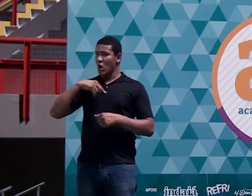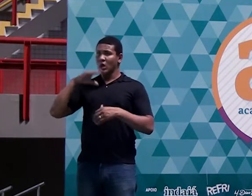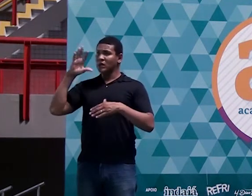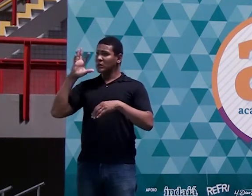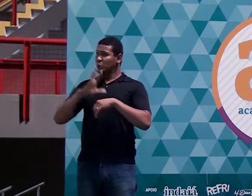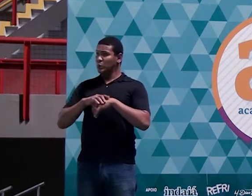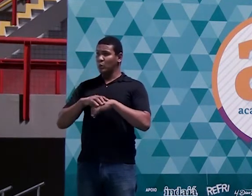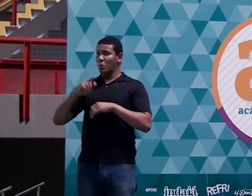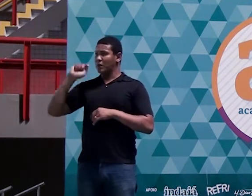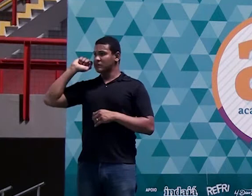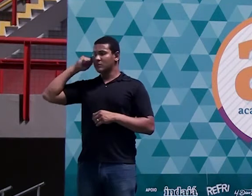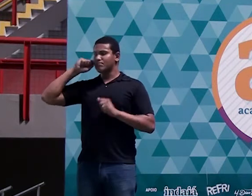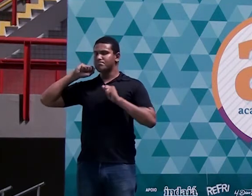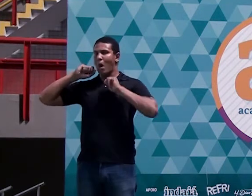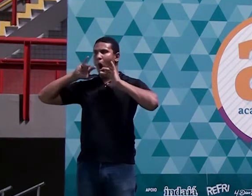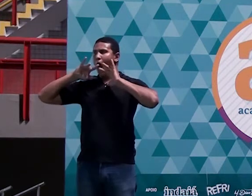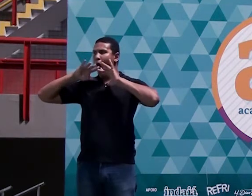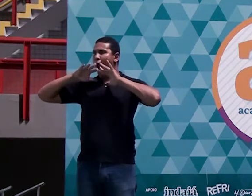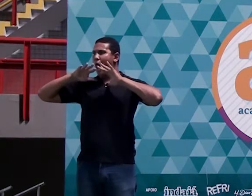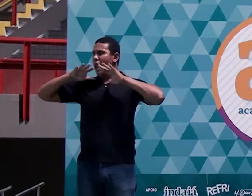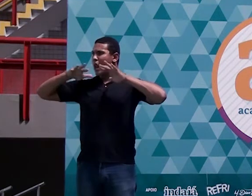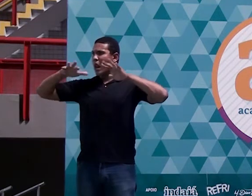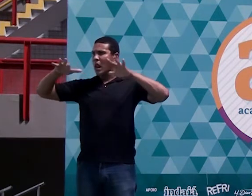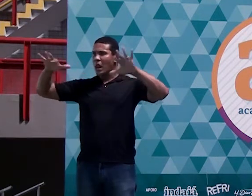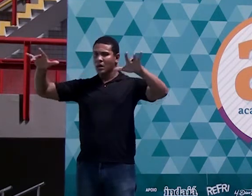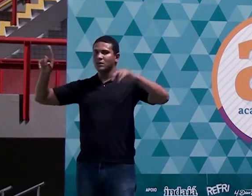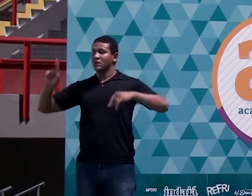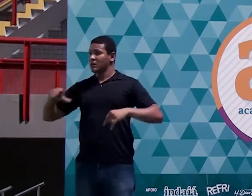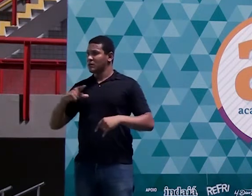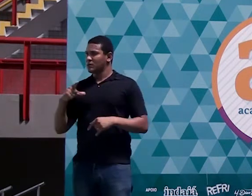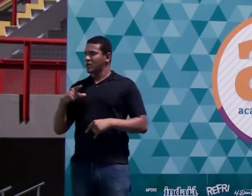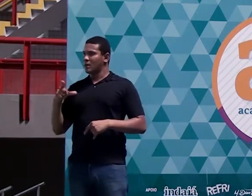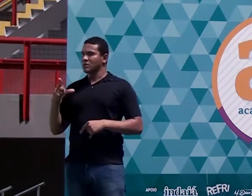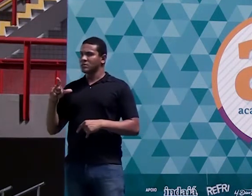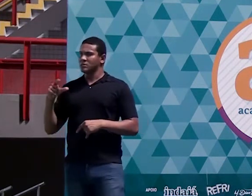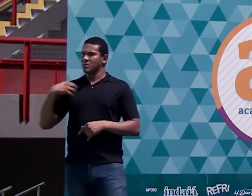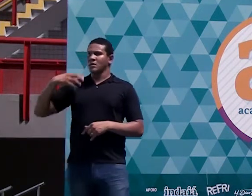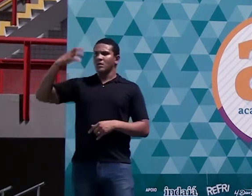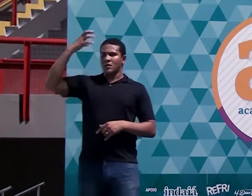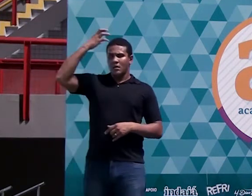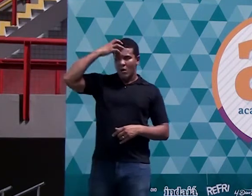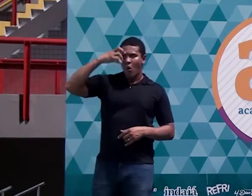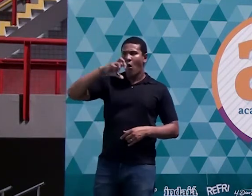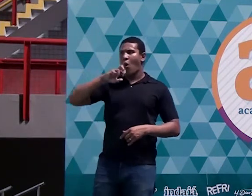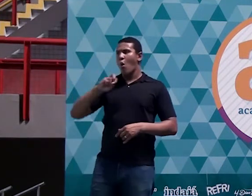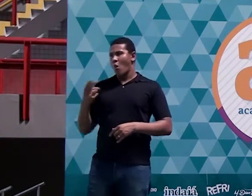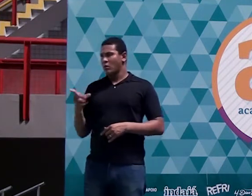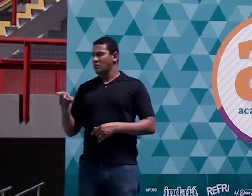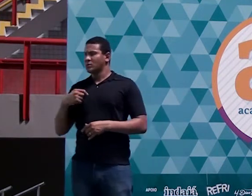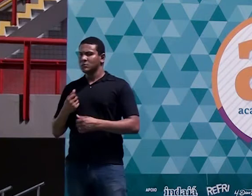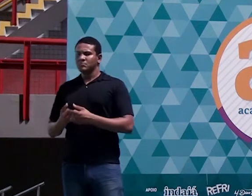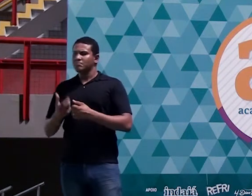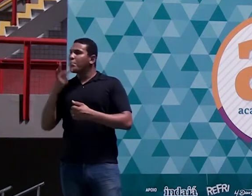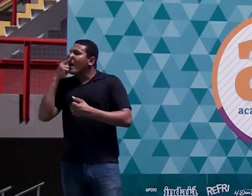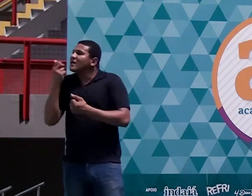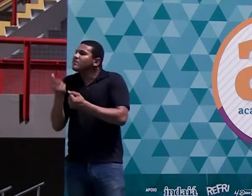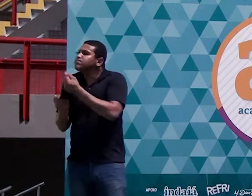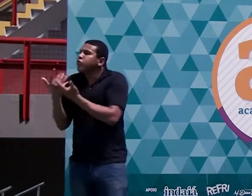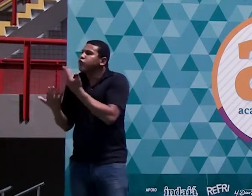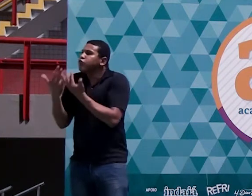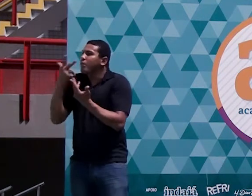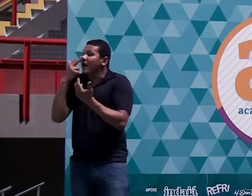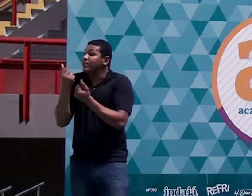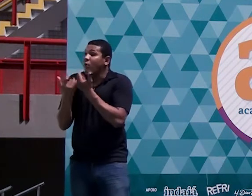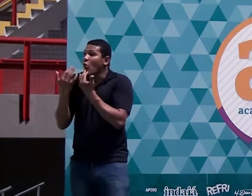semelhante à peste. Desde que se acende um reino ou uma república, este fogo violento e impetuoso, vê-se os